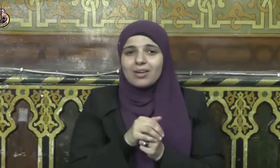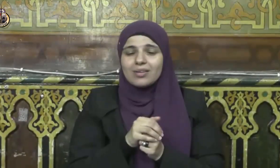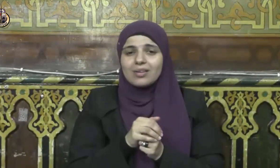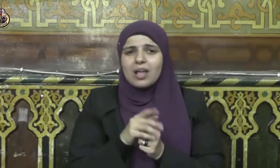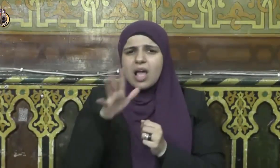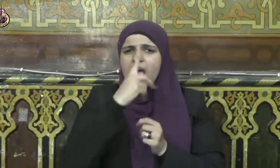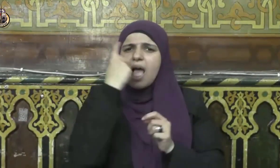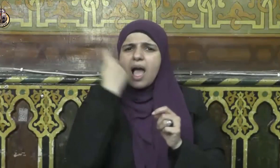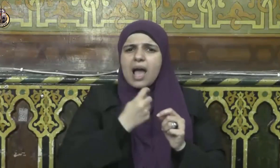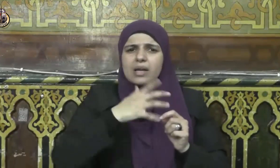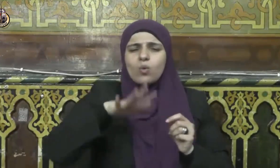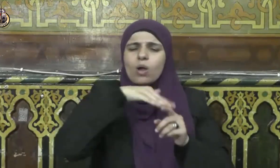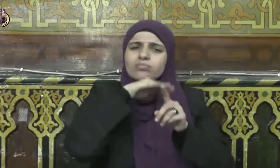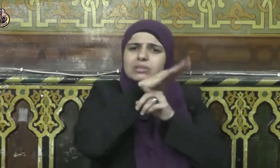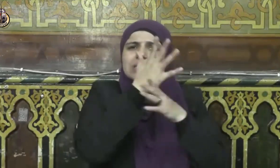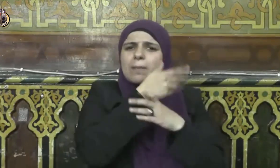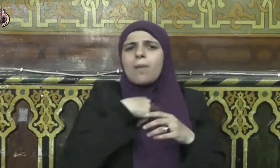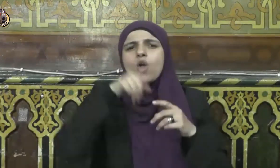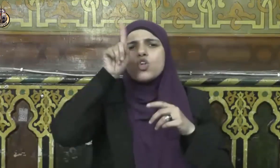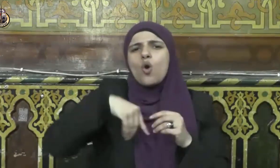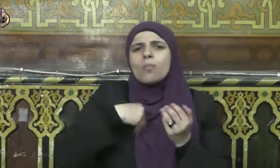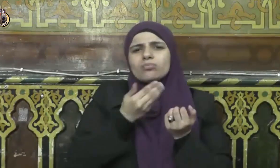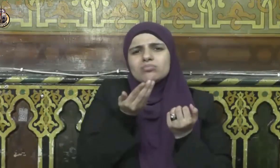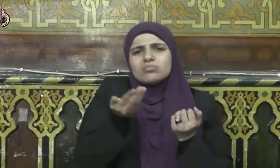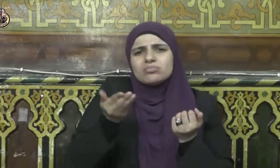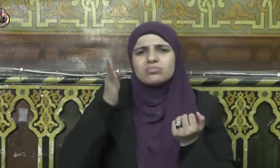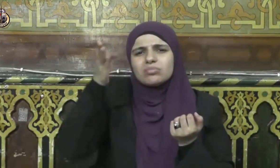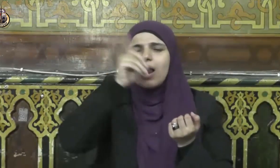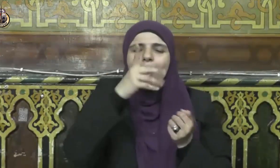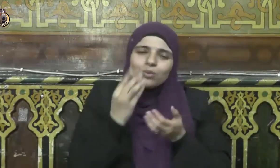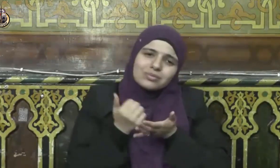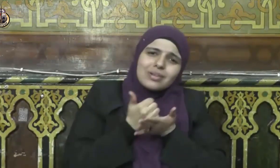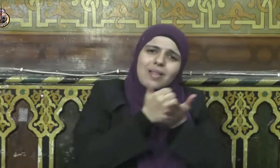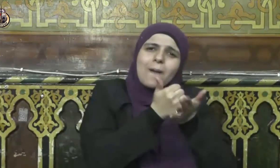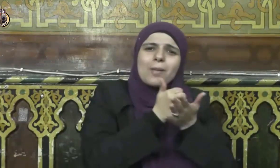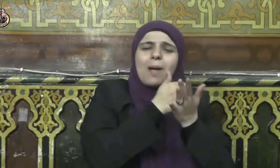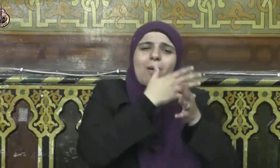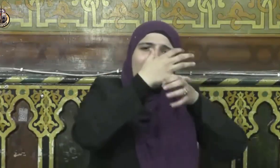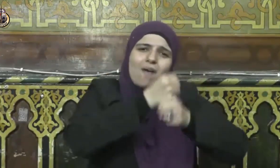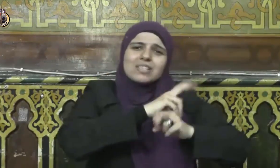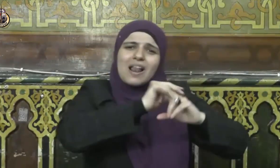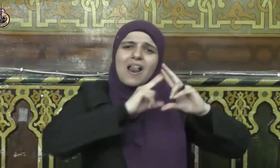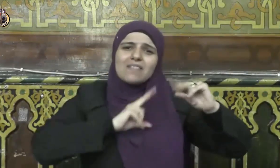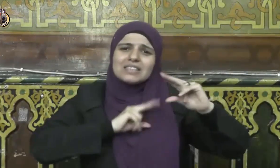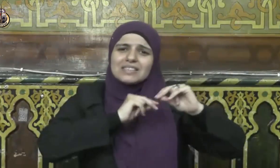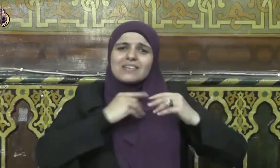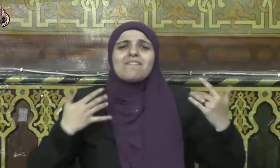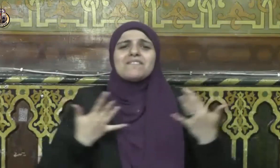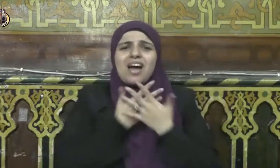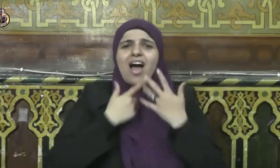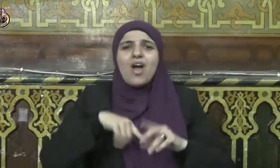وسلم: أغنوهم عن طواف هذا اليوم. فقوله صلى الله عليه